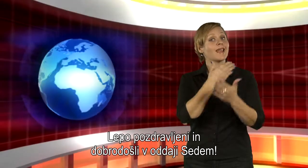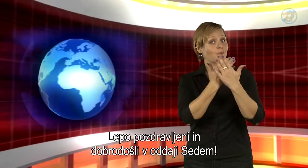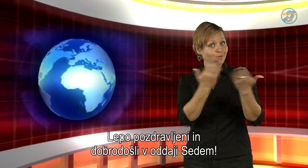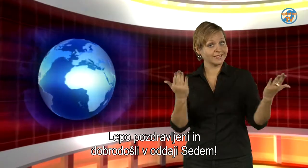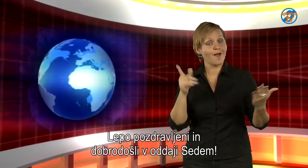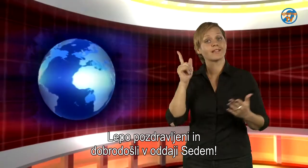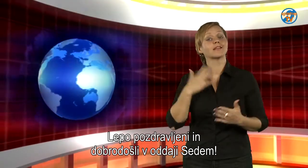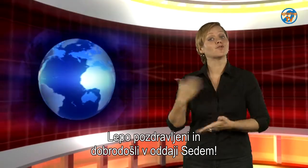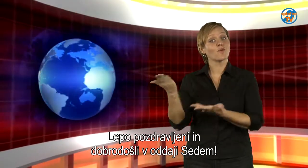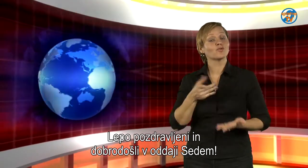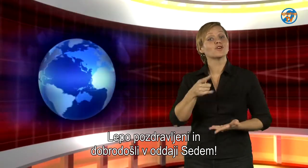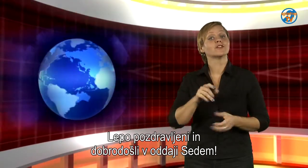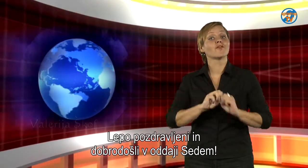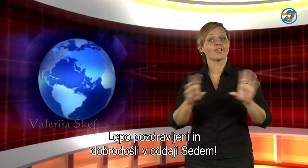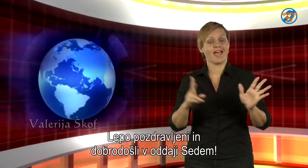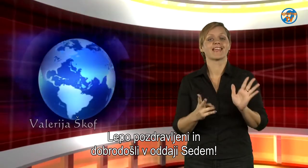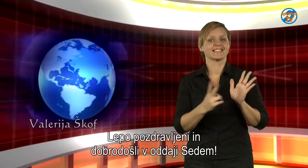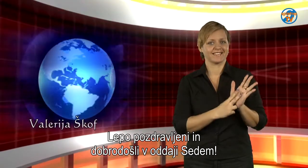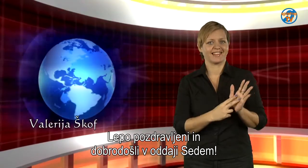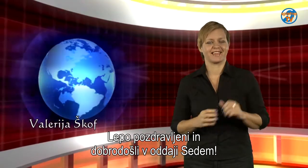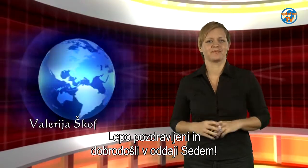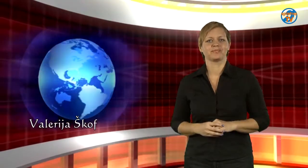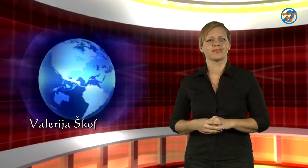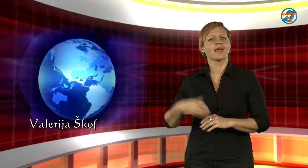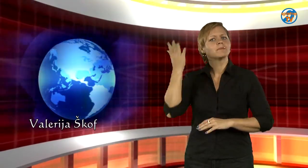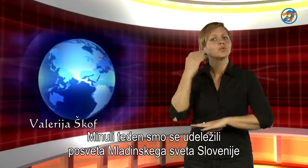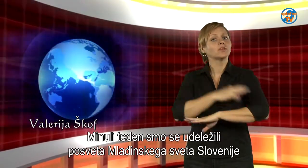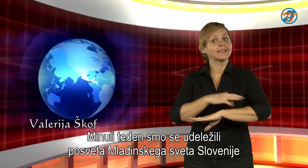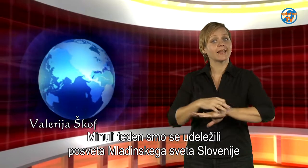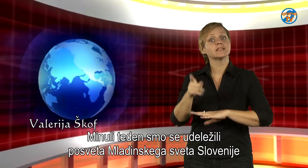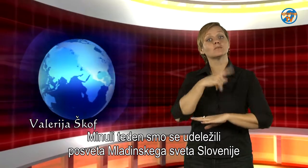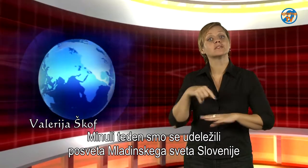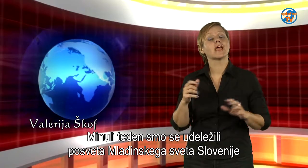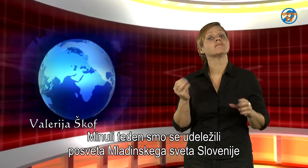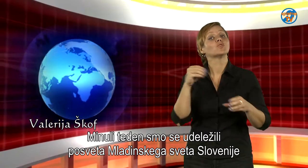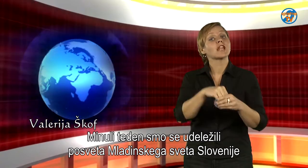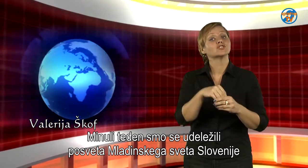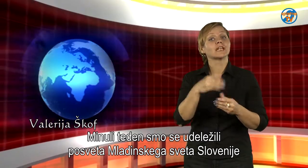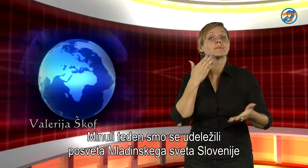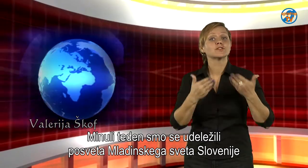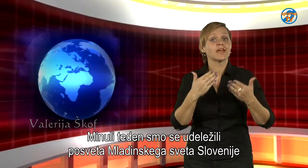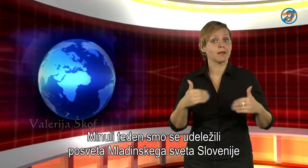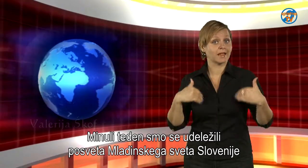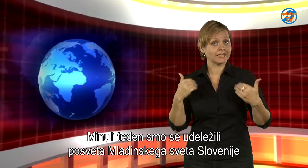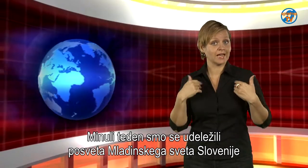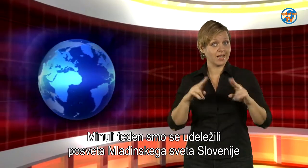Lepo pozdravljeni in dobrodošli v oddaji 7. Minuli teden smo se udeležili posveta Mladinskega